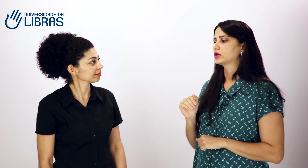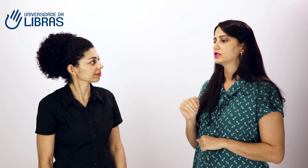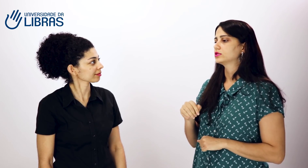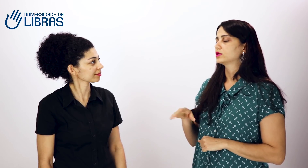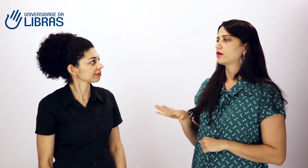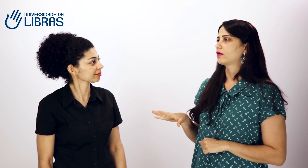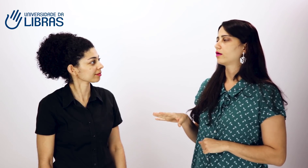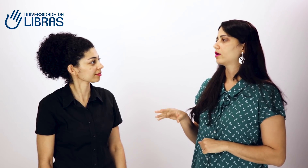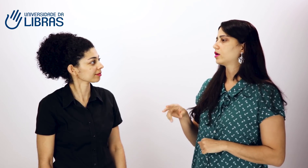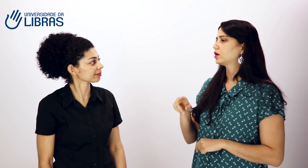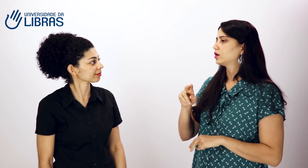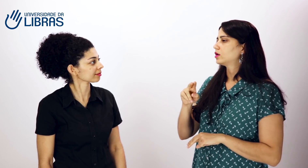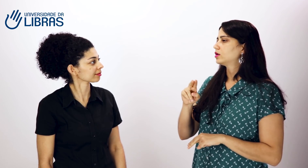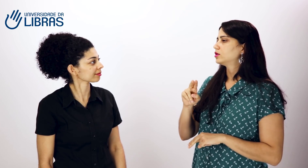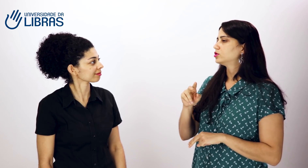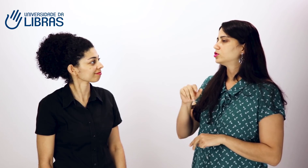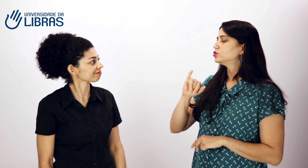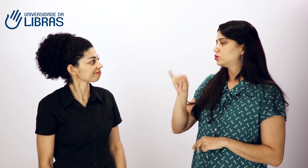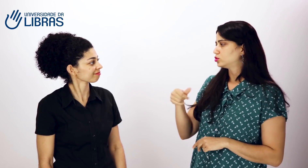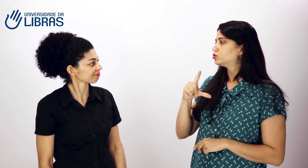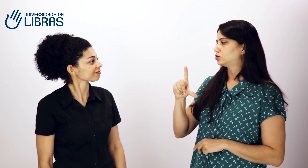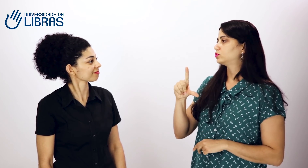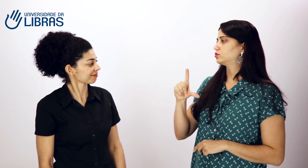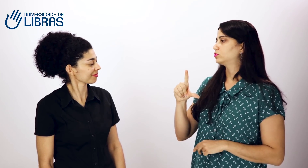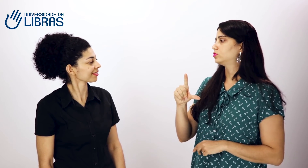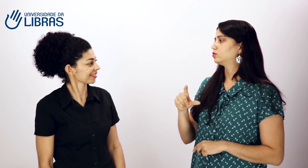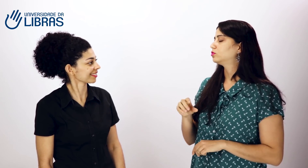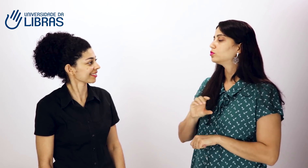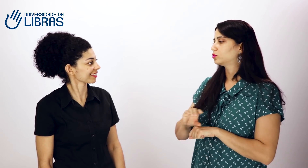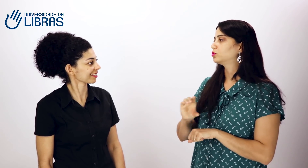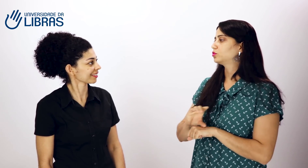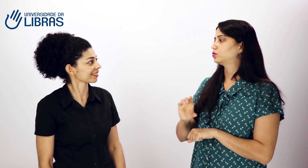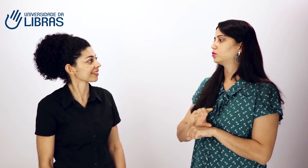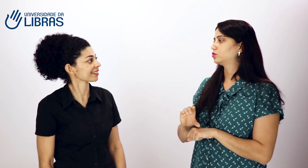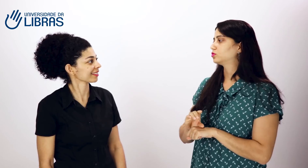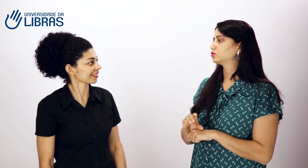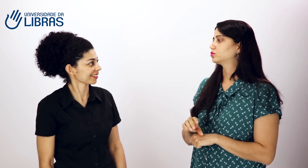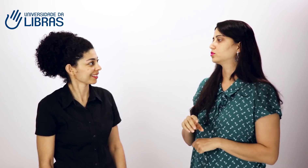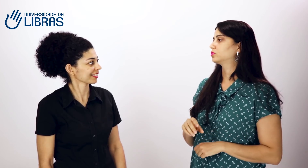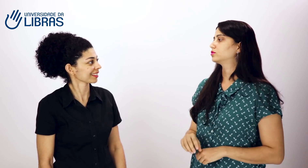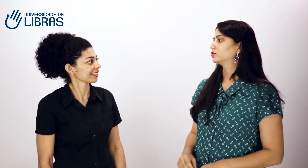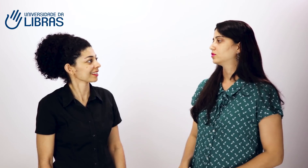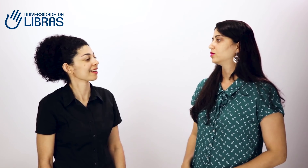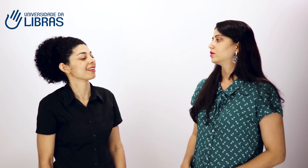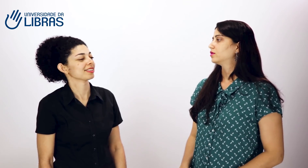a ter mais contato com os surdos por volta do mês de julho do ano passado, em um curso.